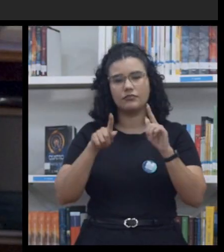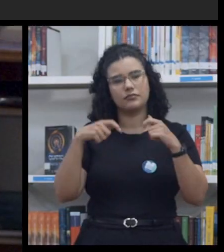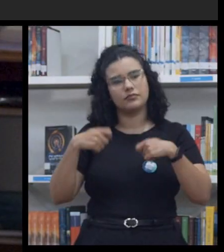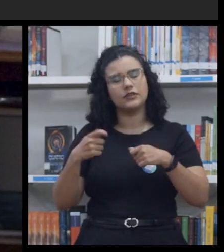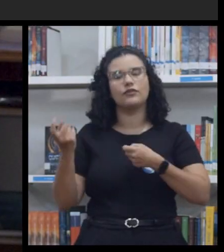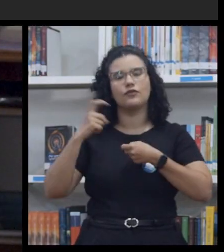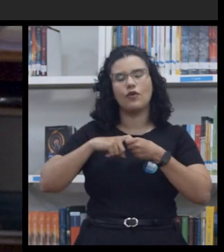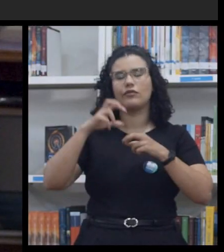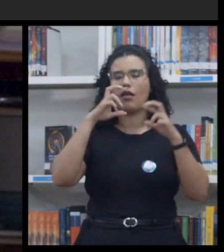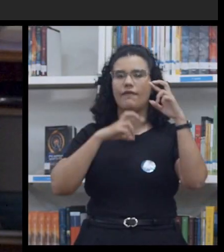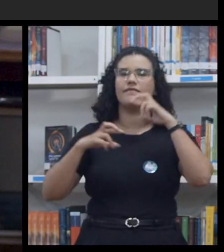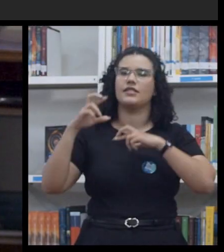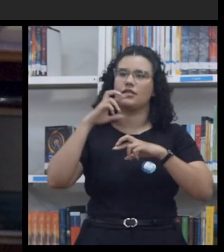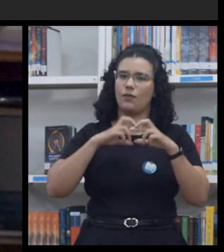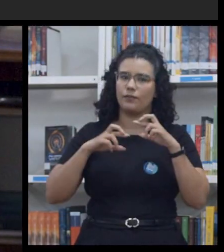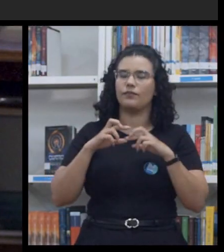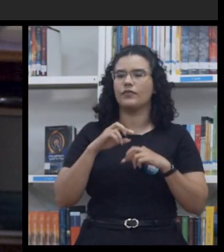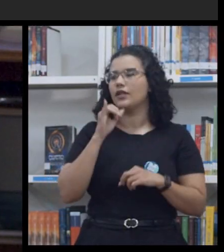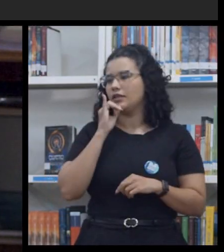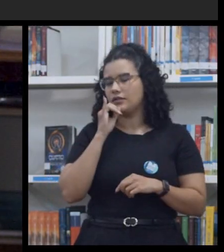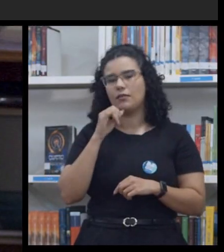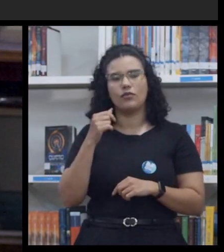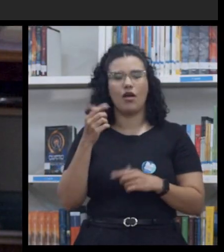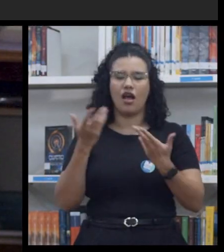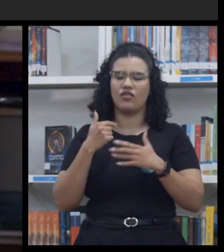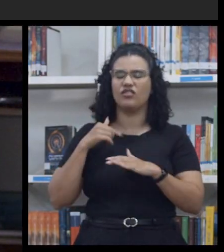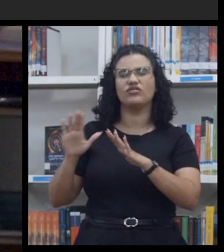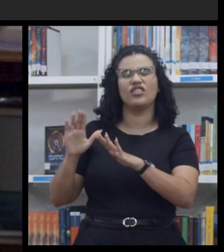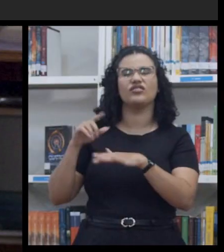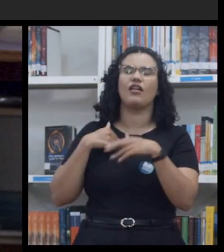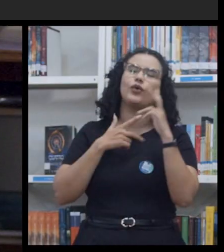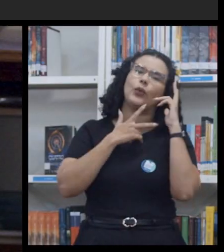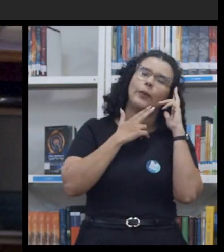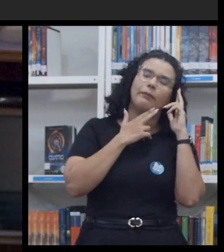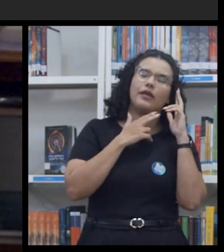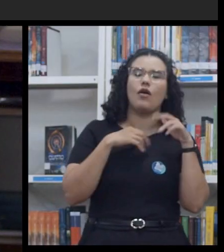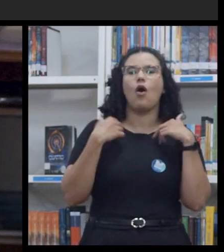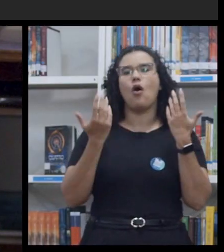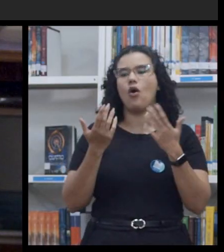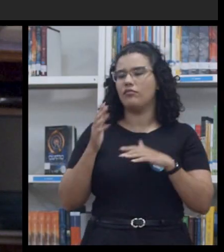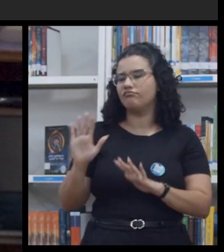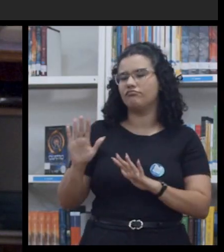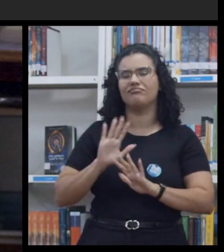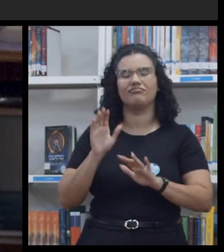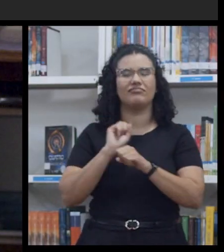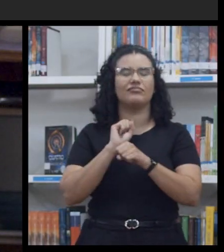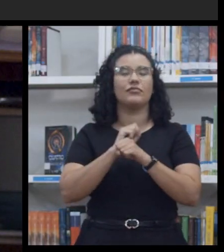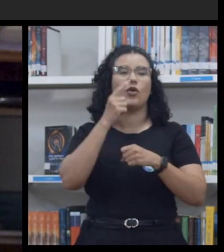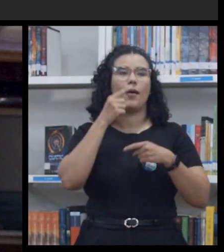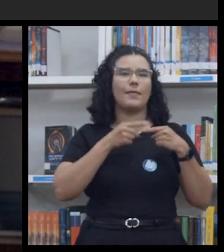uma revisão. Aquilo de, agora eu vou deixar, eu vou dormir, agora eu vou passar uma